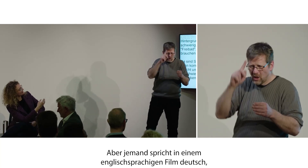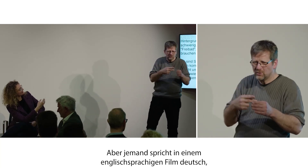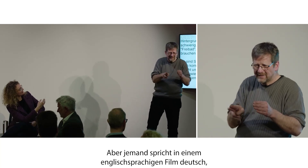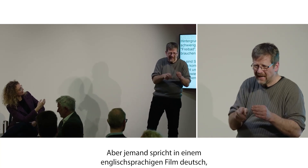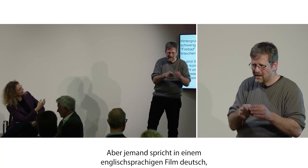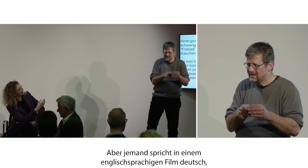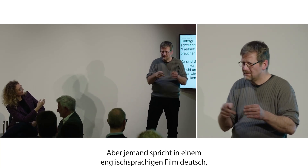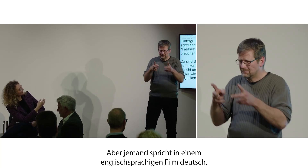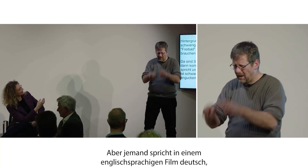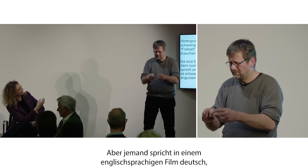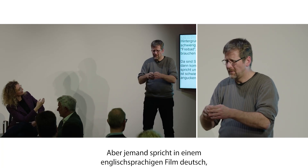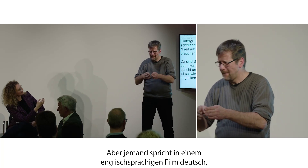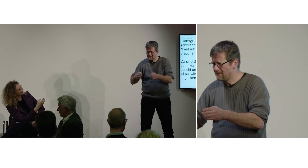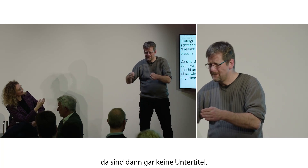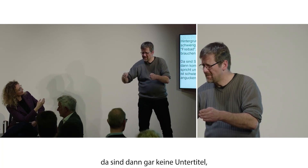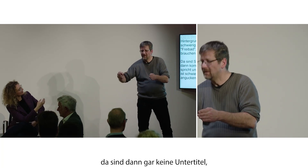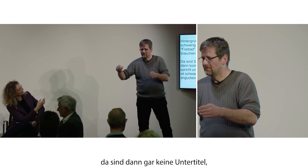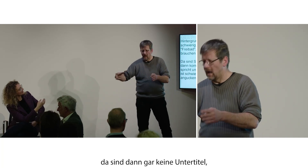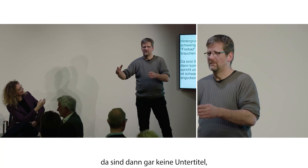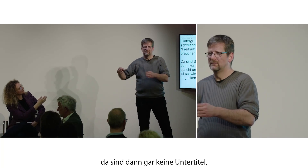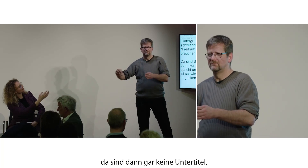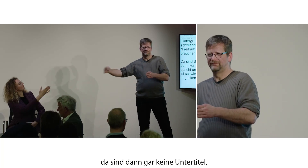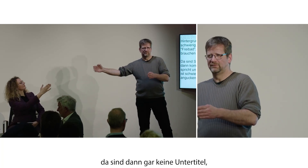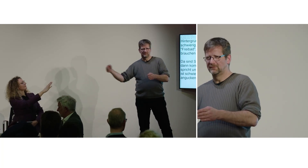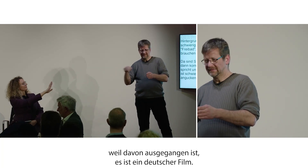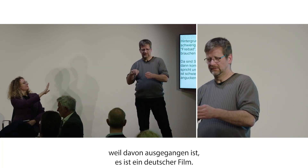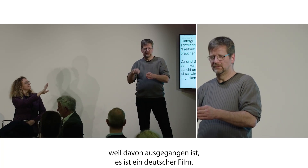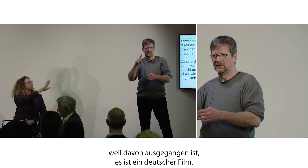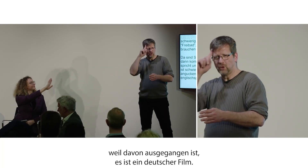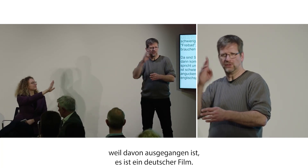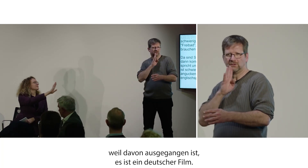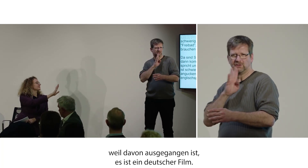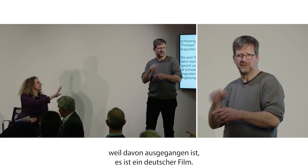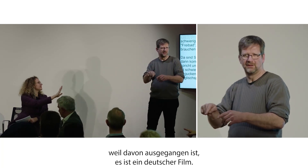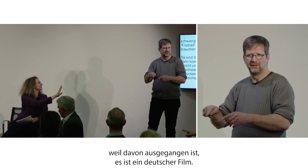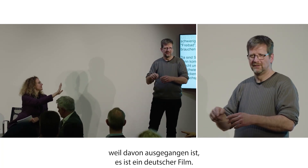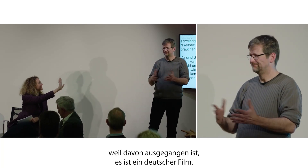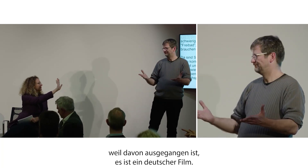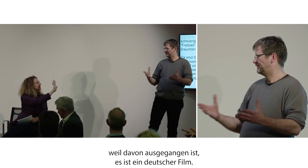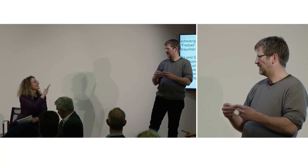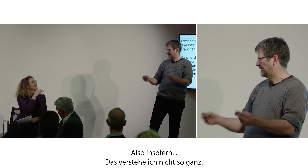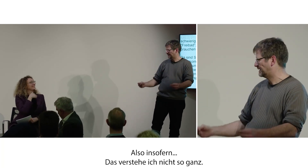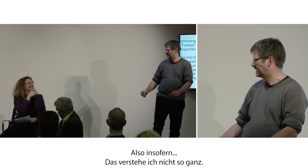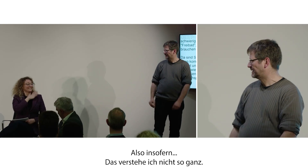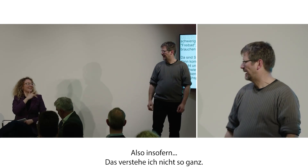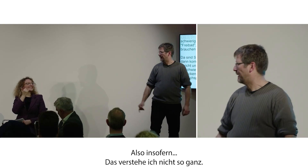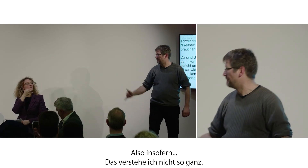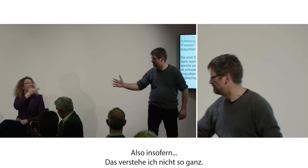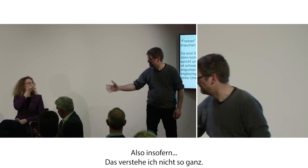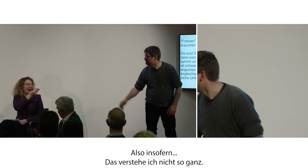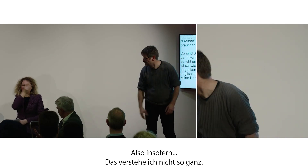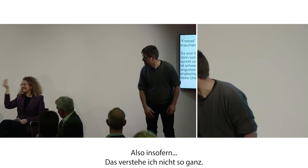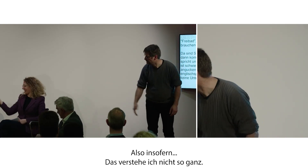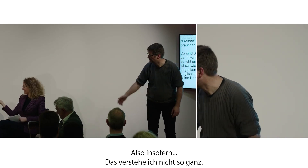in einem englischsprachigen Film, zum Beispiel Deutsch, da sind dann gar keine Untertitel, weil davon ausgegangen ist, es ist ein deutscher Film. Also insofern,